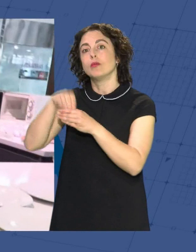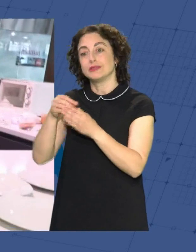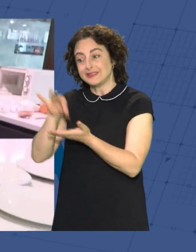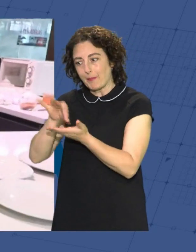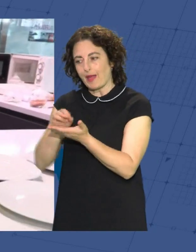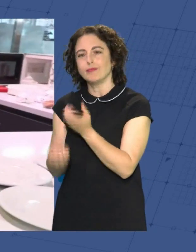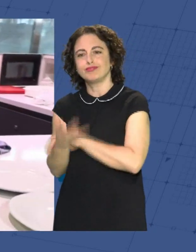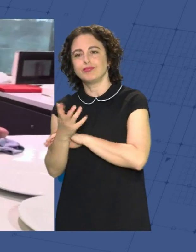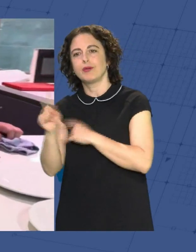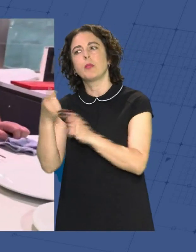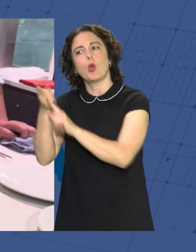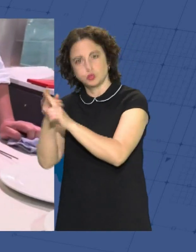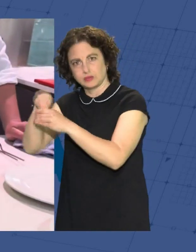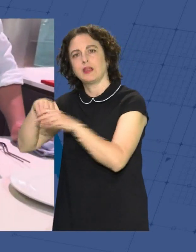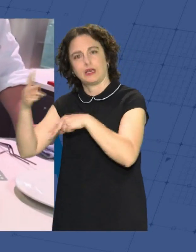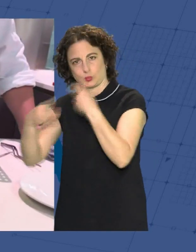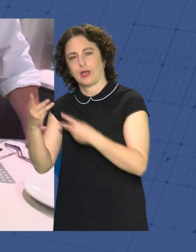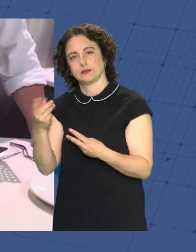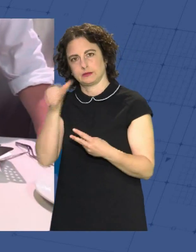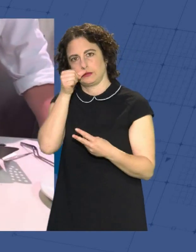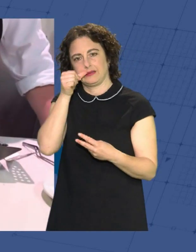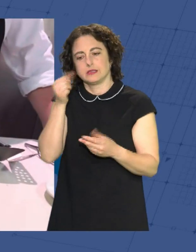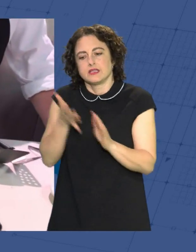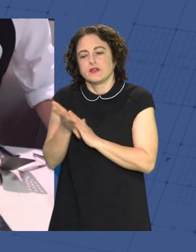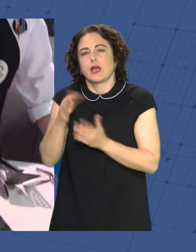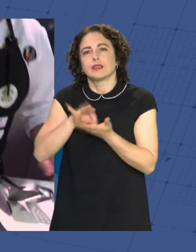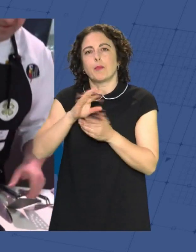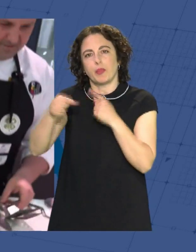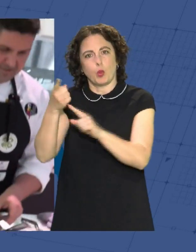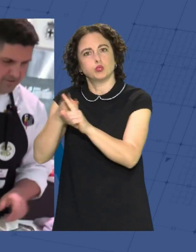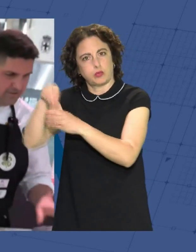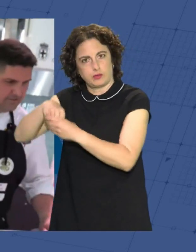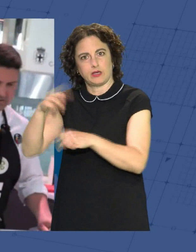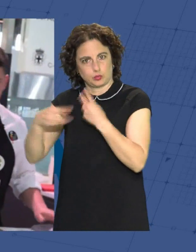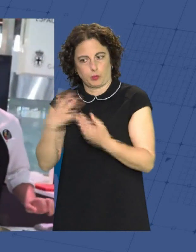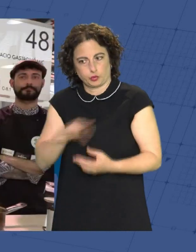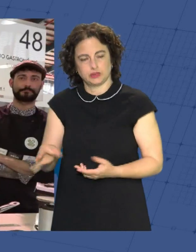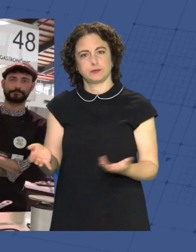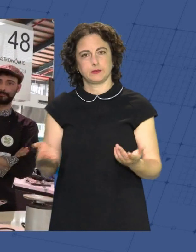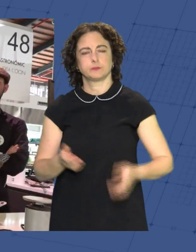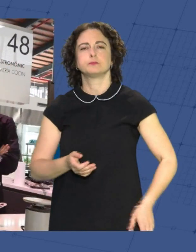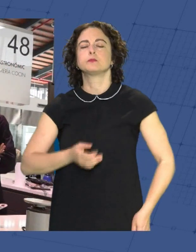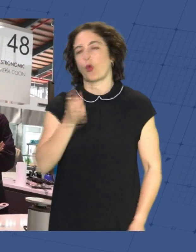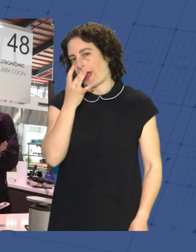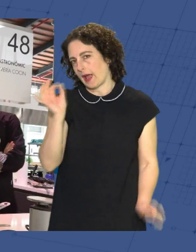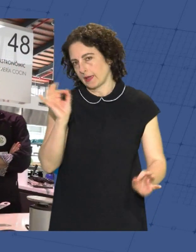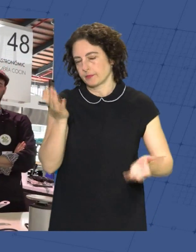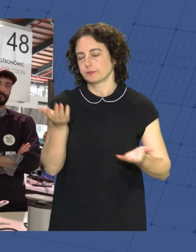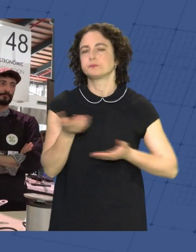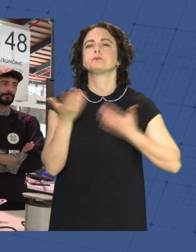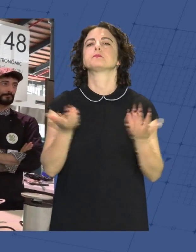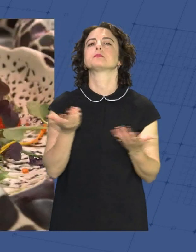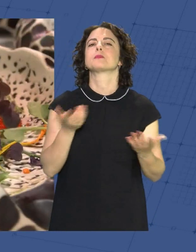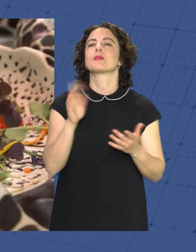porque lo que queremos que sea una tapa que pueda utilizarse después en el propio restaurante, en el propio bar. Algunos de estos chefs nos han